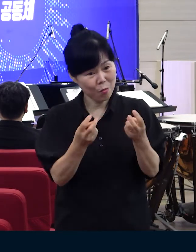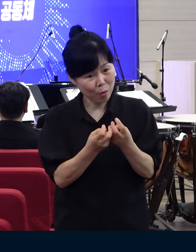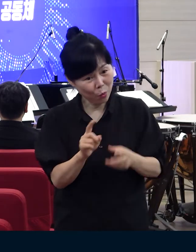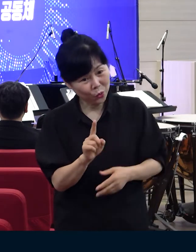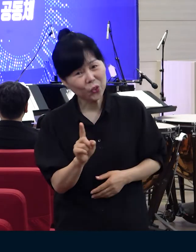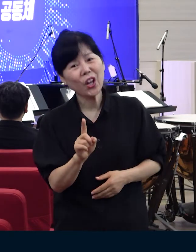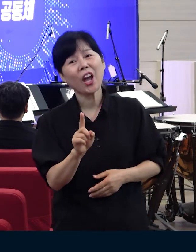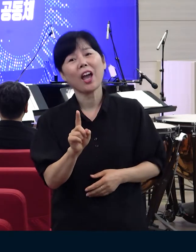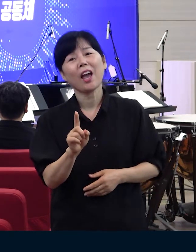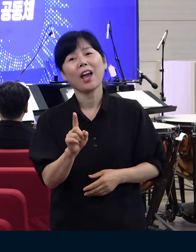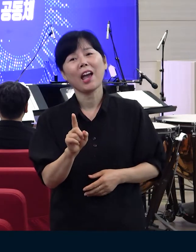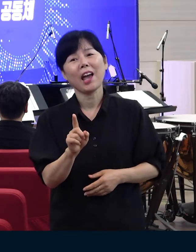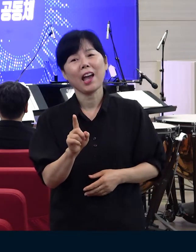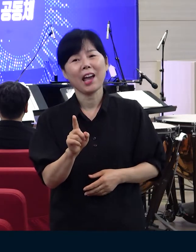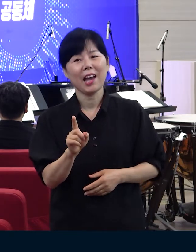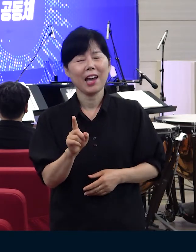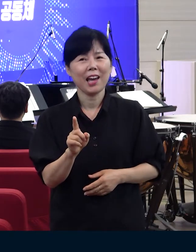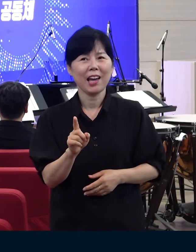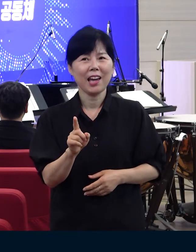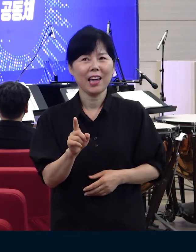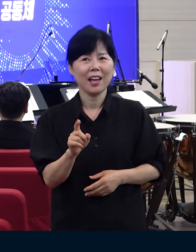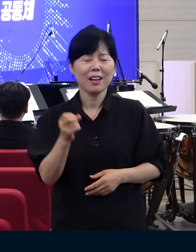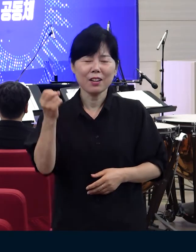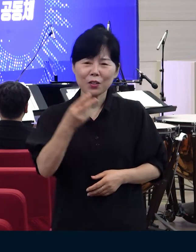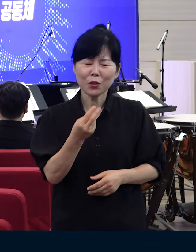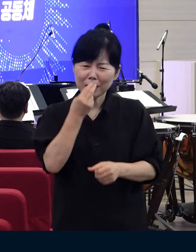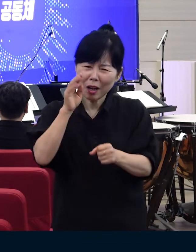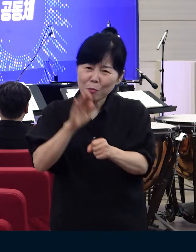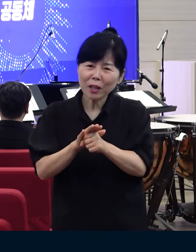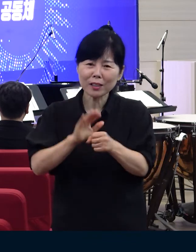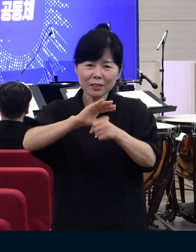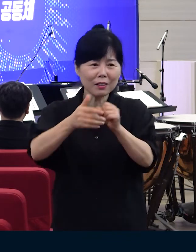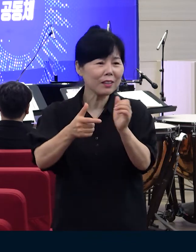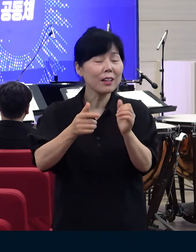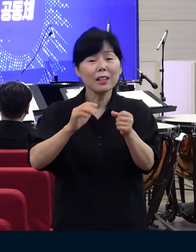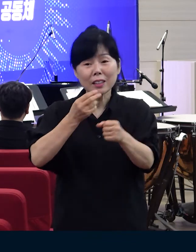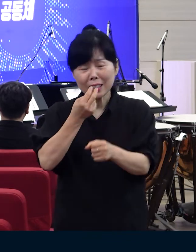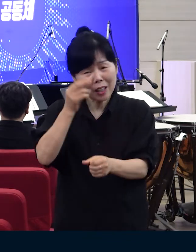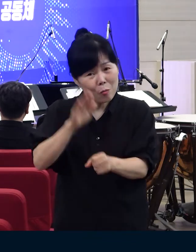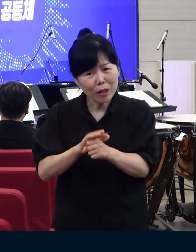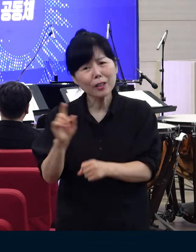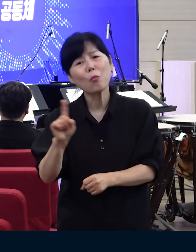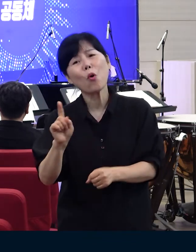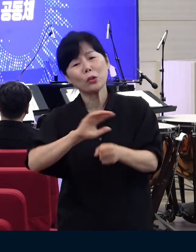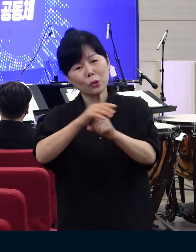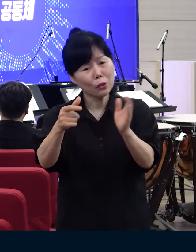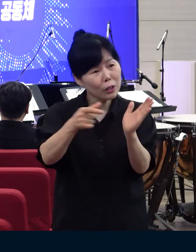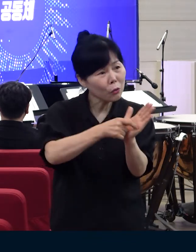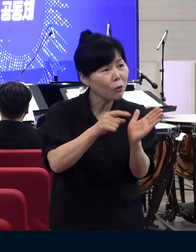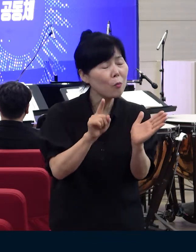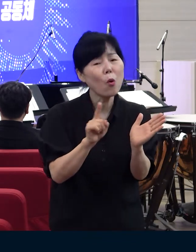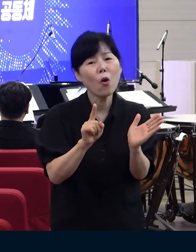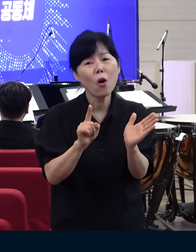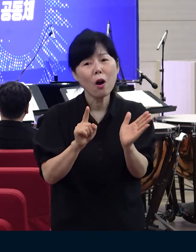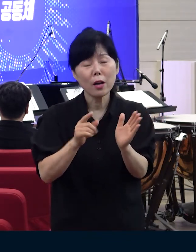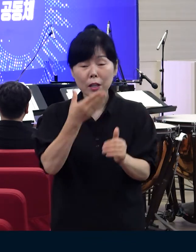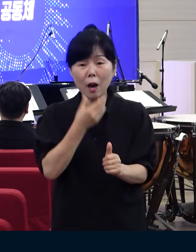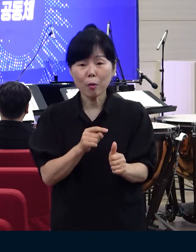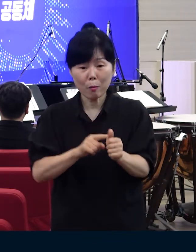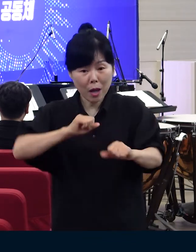하는지. 더 기가 막힌 것은 성경입니다. 성경은요, 이런 아브라함의 행동에